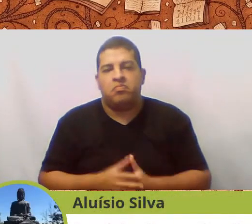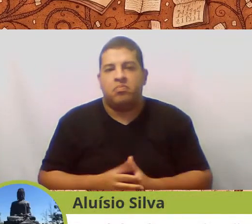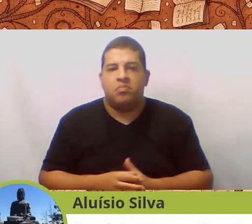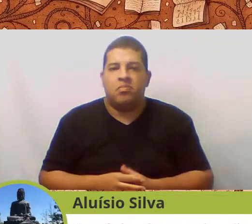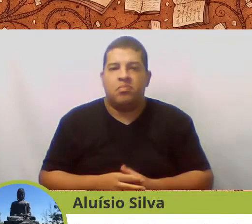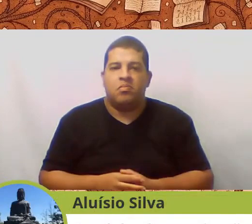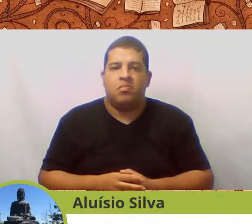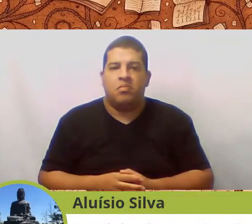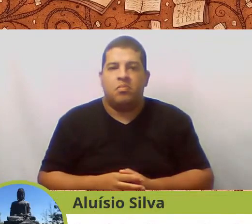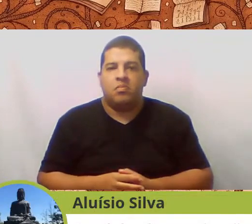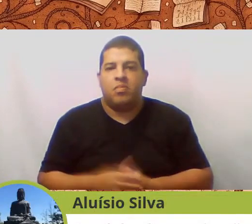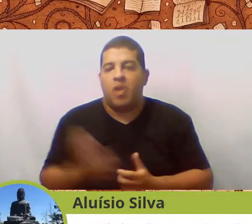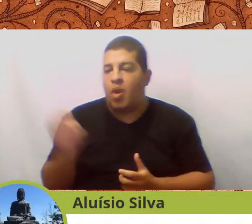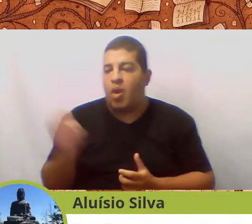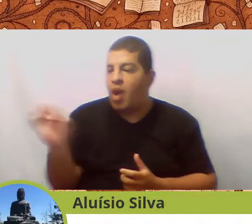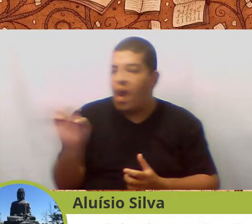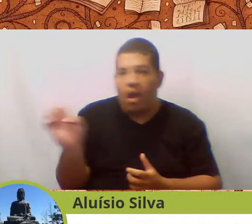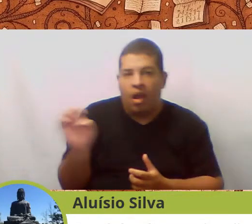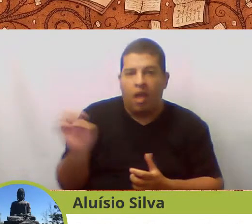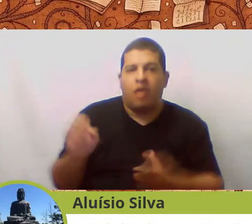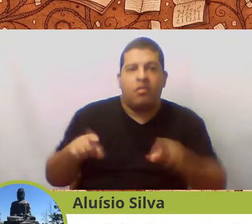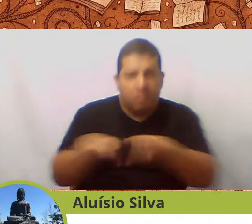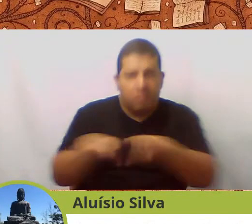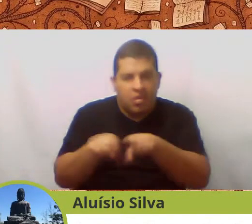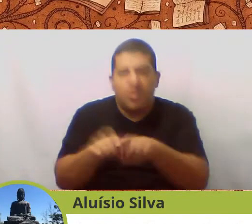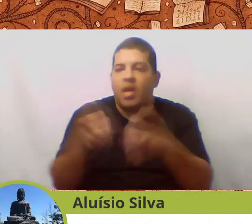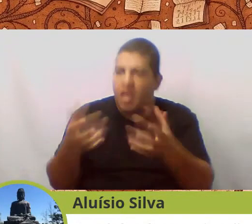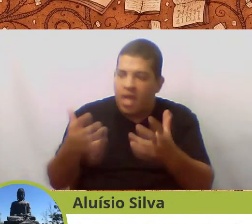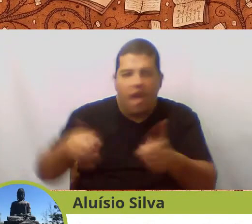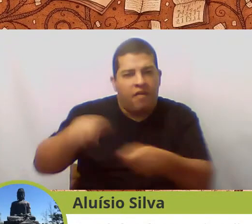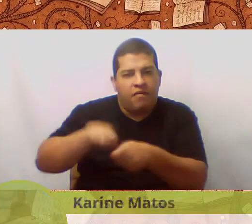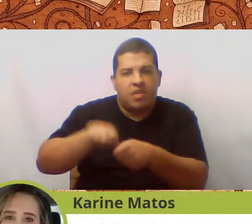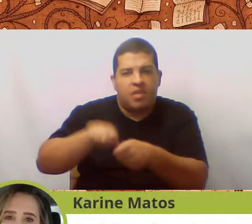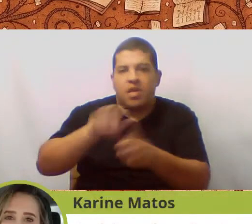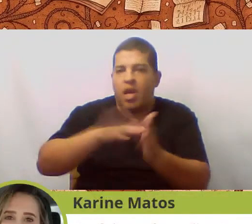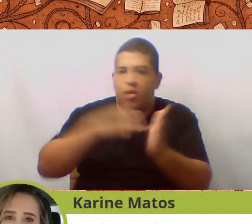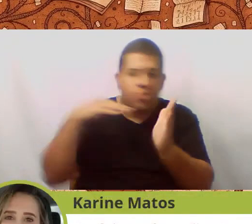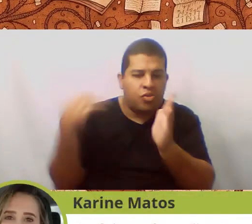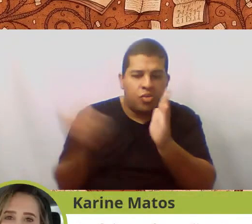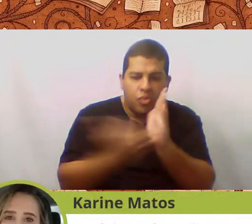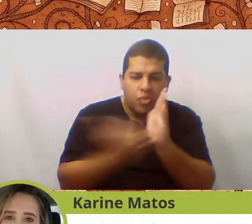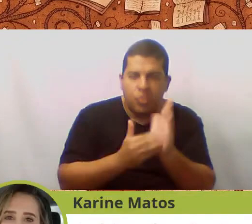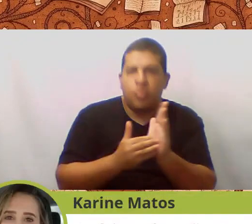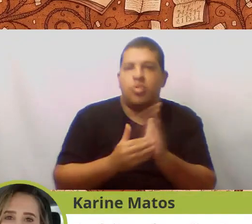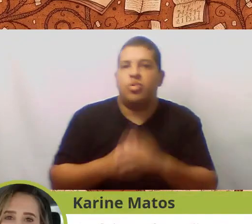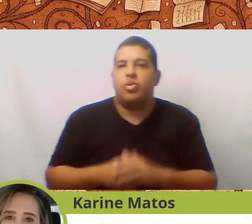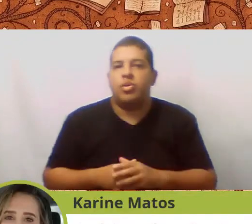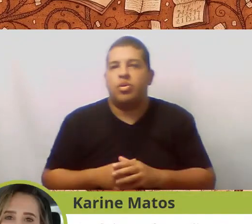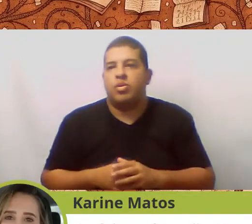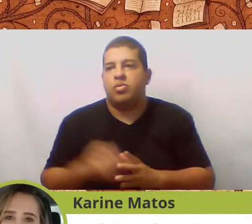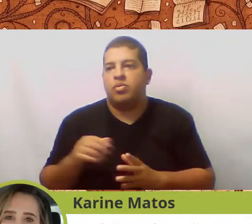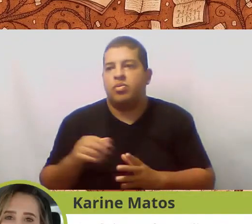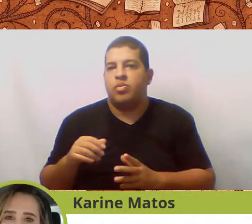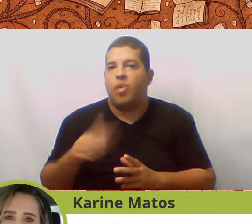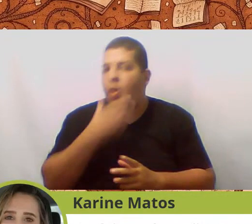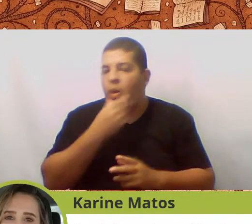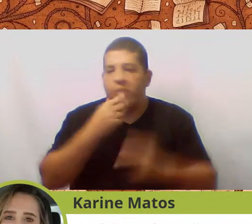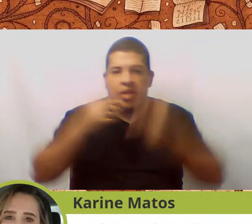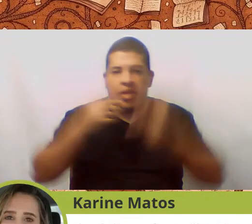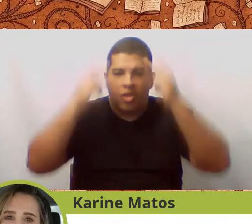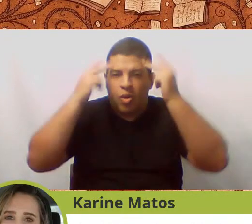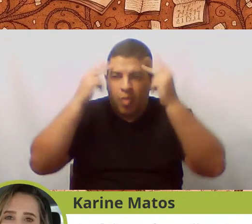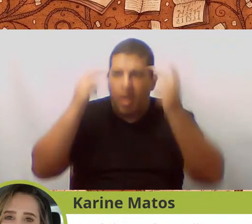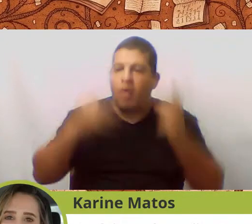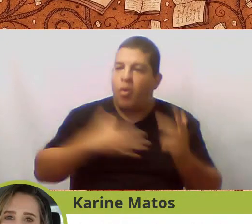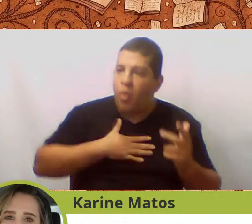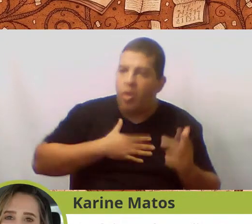os gays querem poder fazer em tudo aquilo que os heterossexuais já faziam,